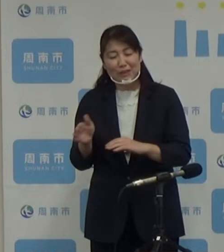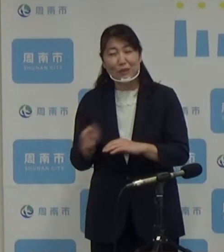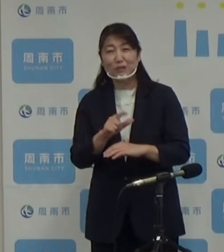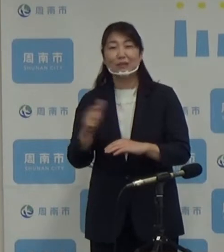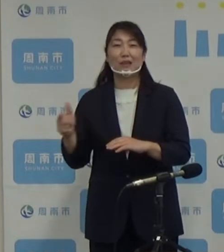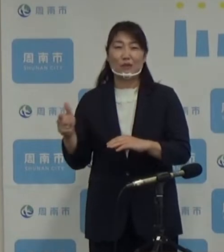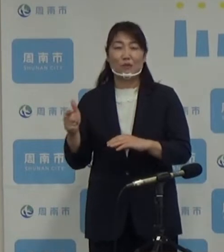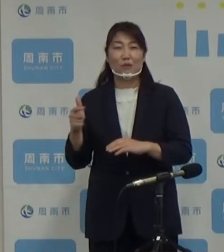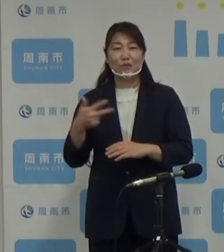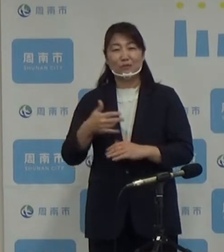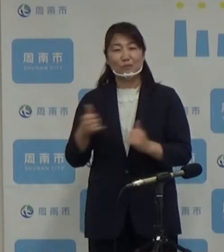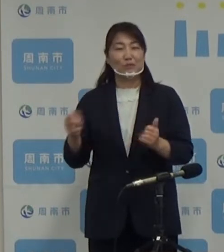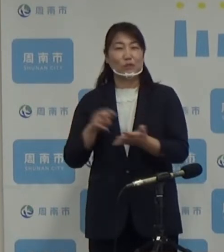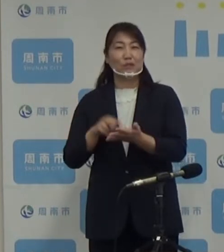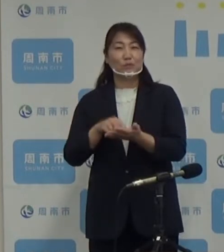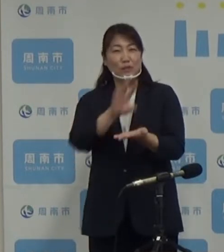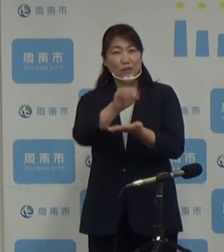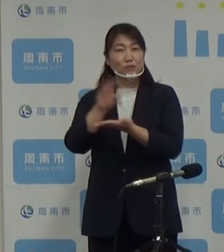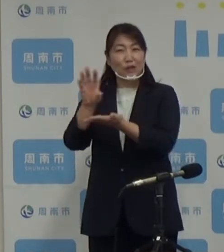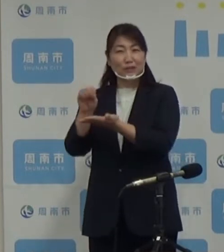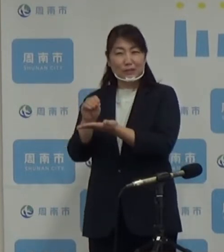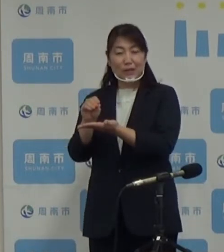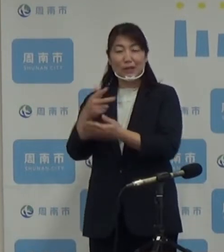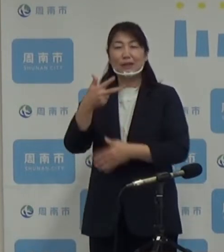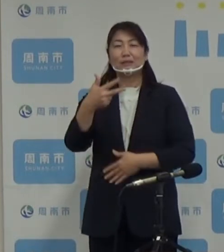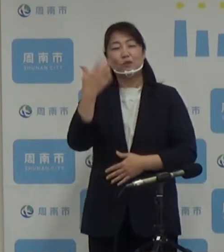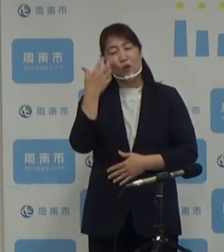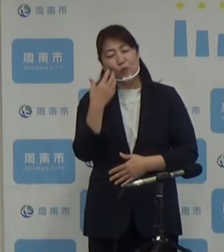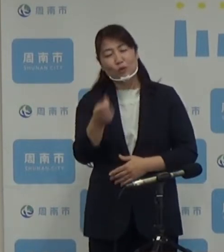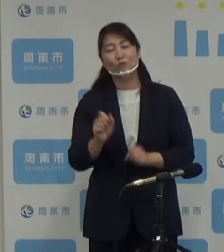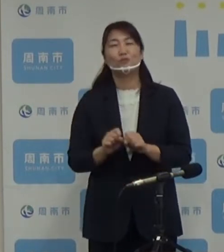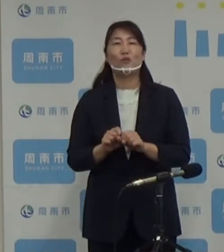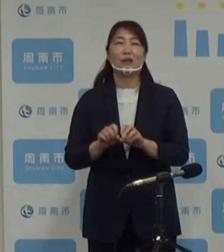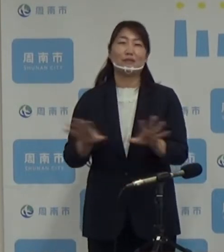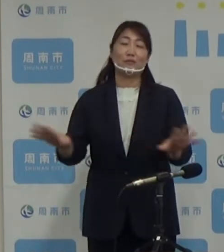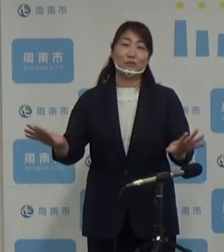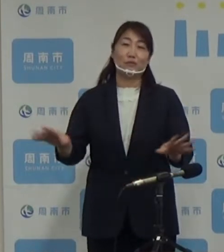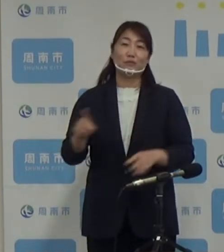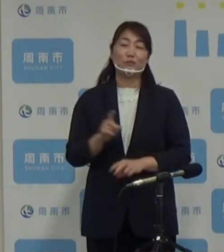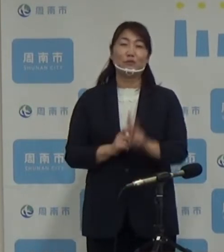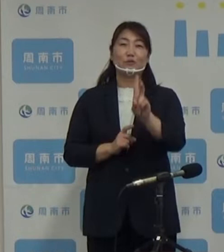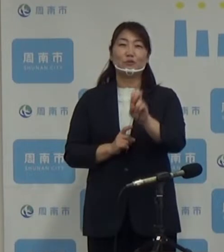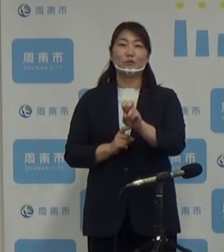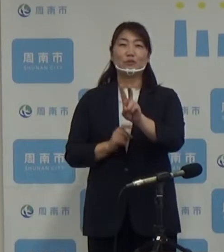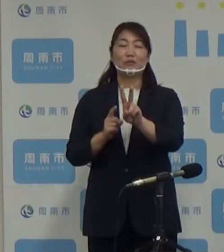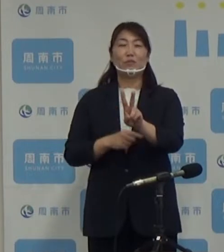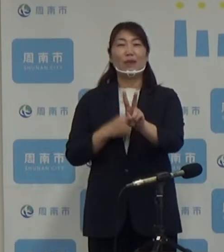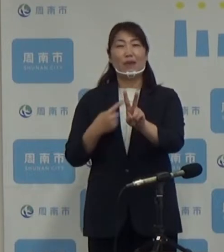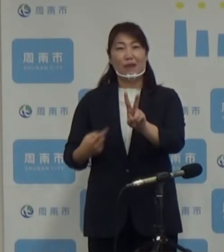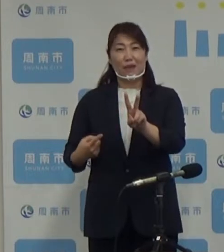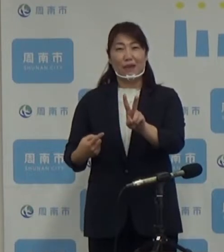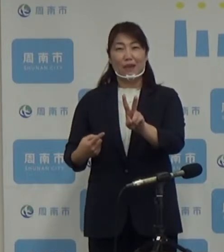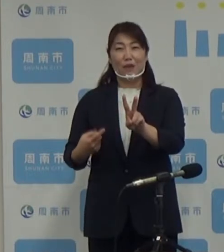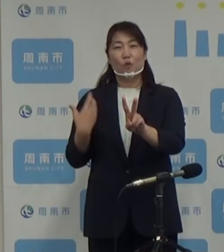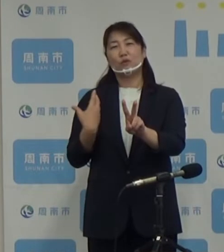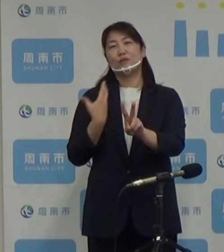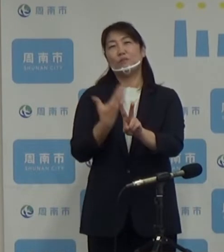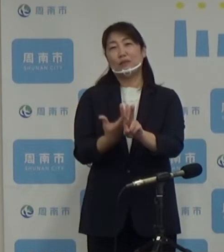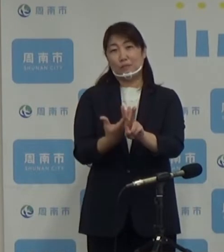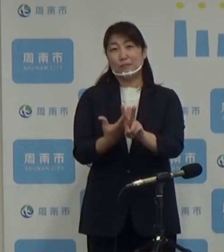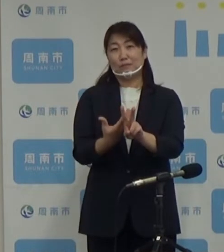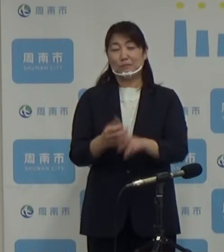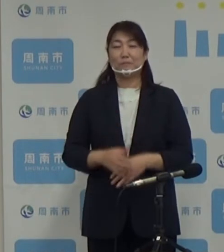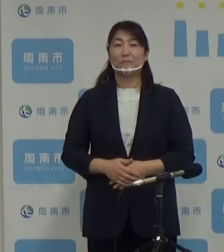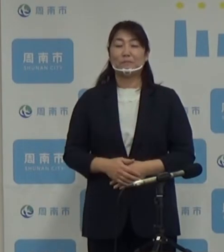取材ししの魅力発信を行う12名を周南市市民ライター1期生として任命いたし